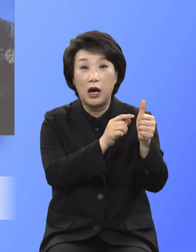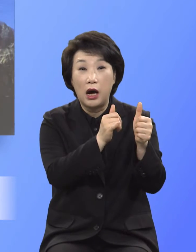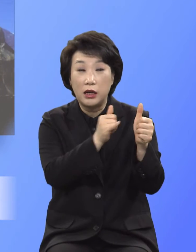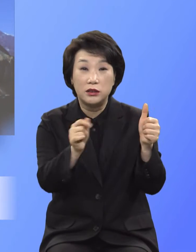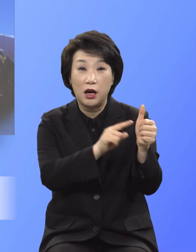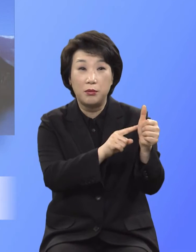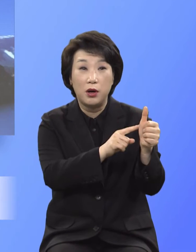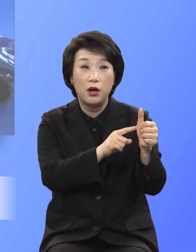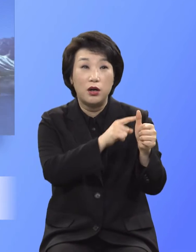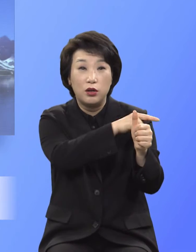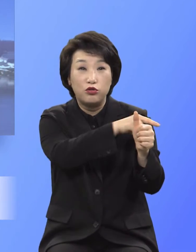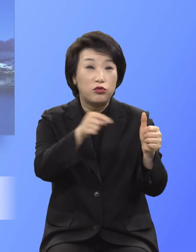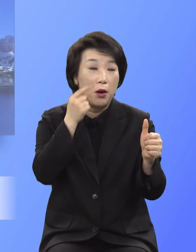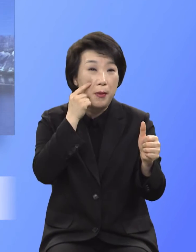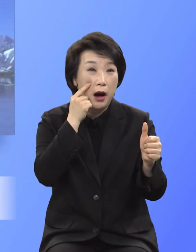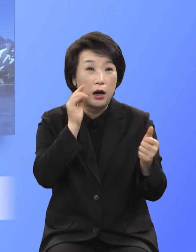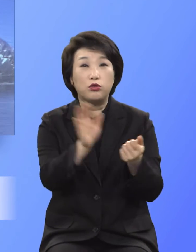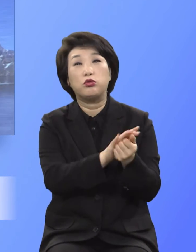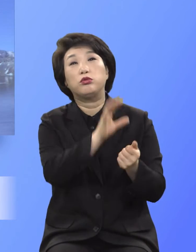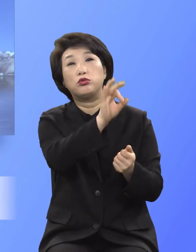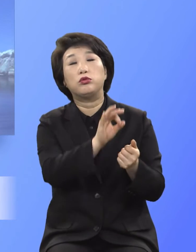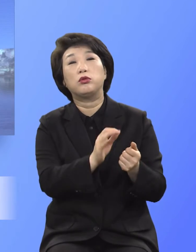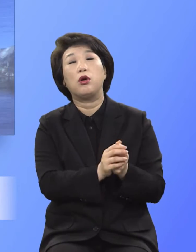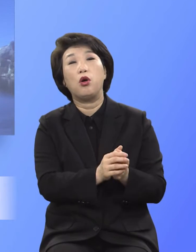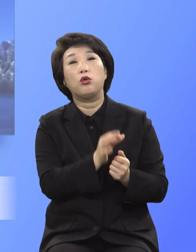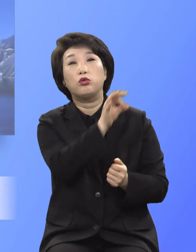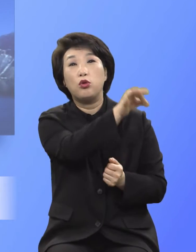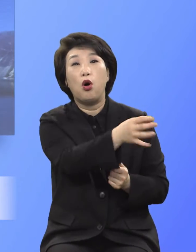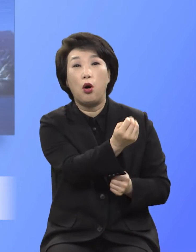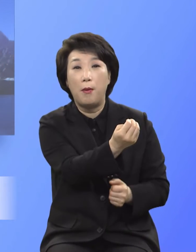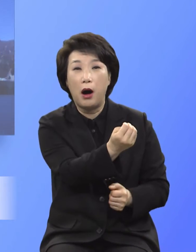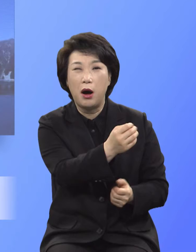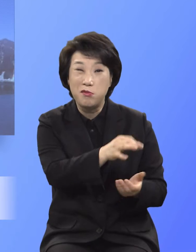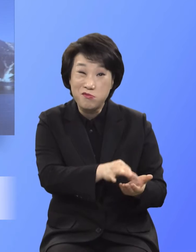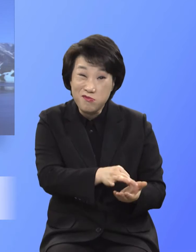얼마쯤 갈까요? 이자료가